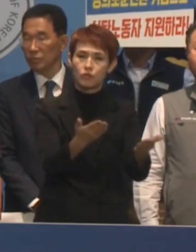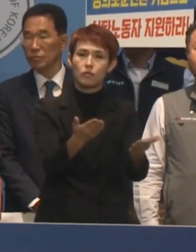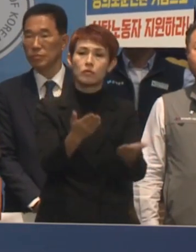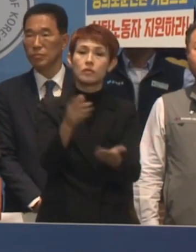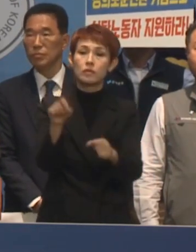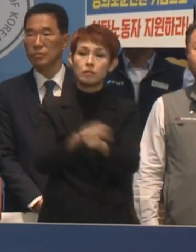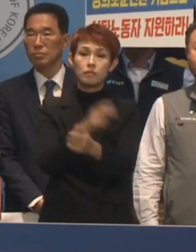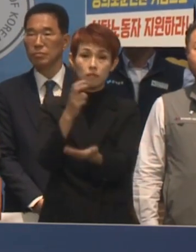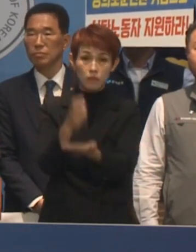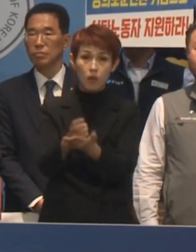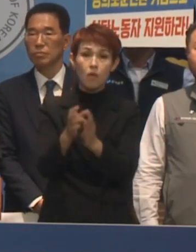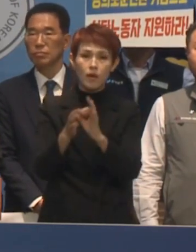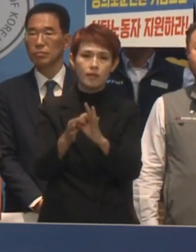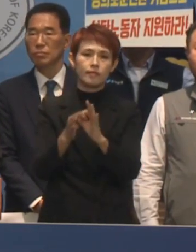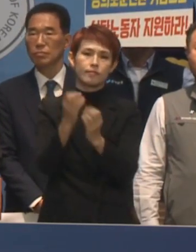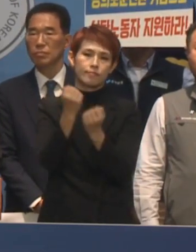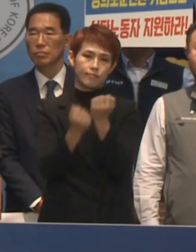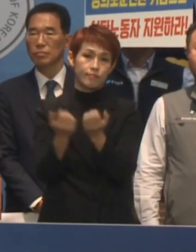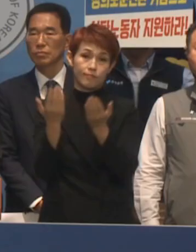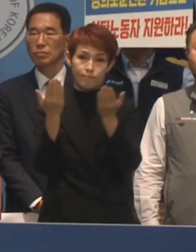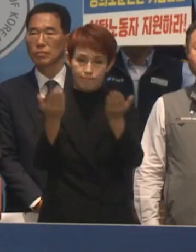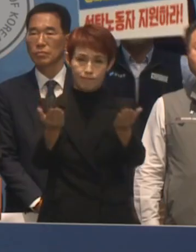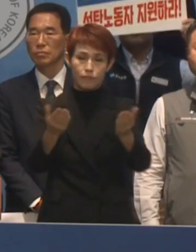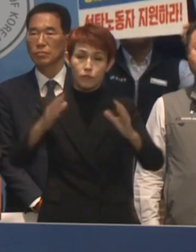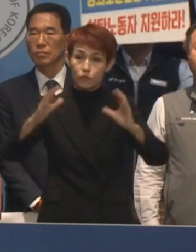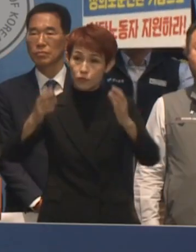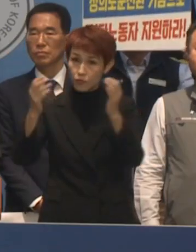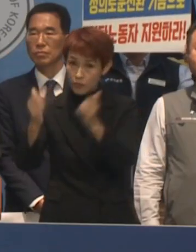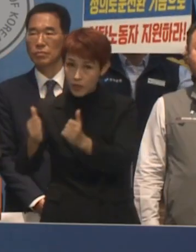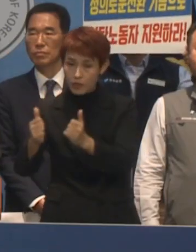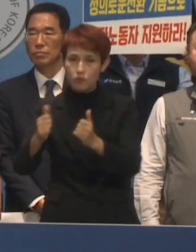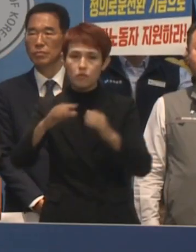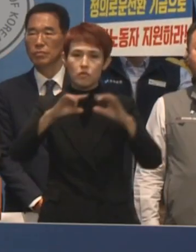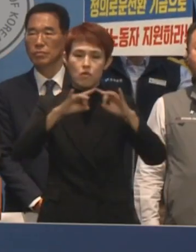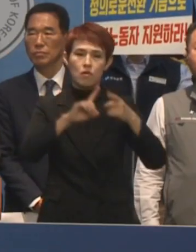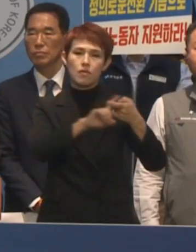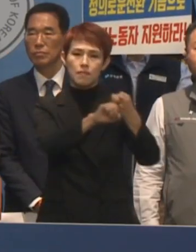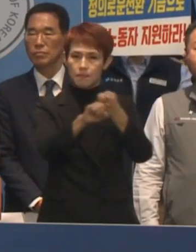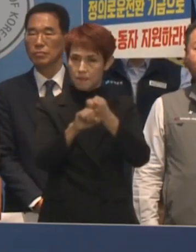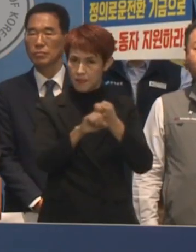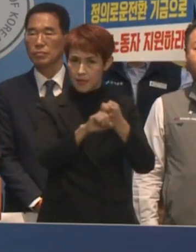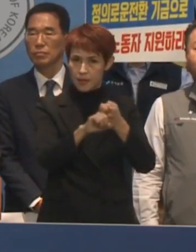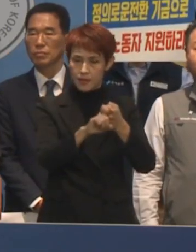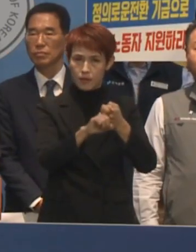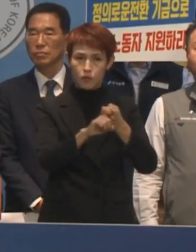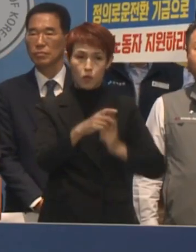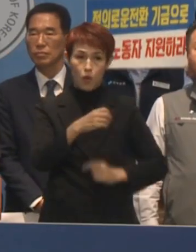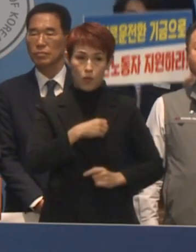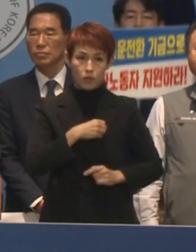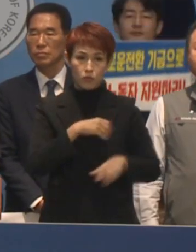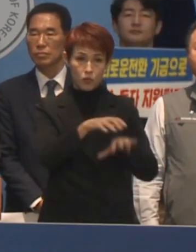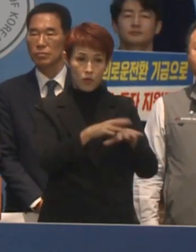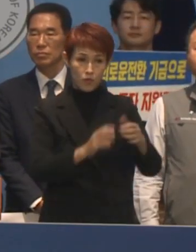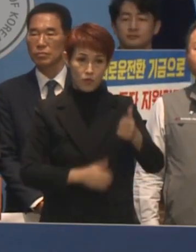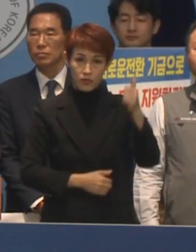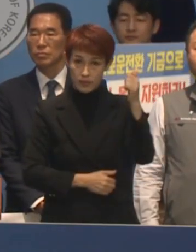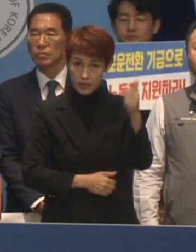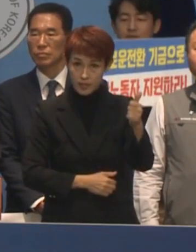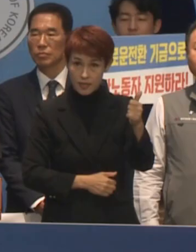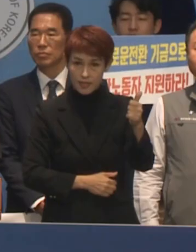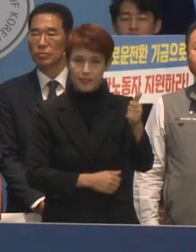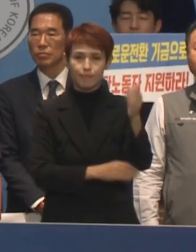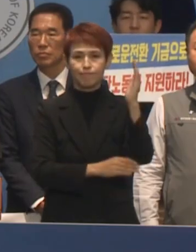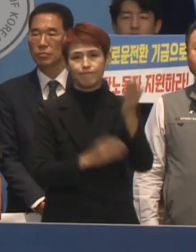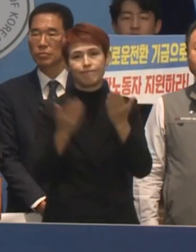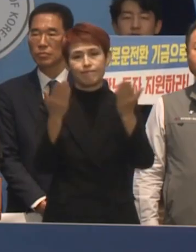대한 기자회견문을 국회와 전력연맹 그리고 연맹 회원조합 위원장들께서